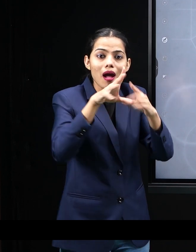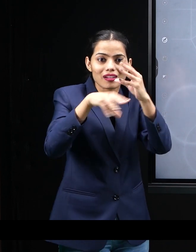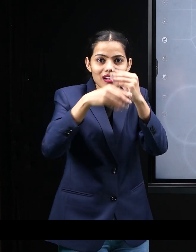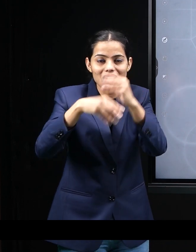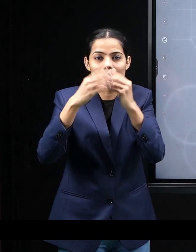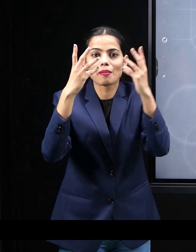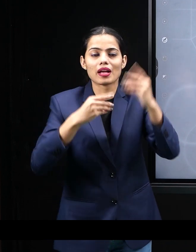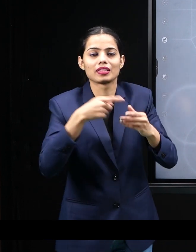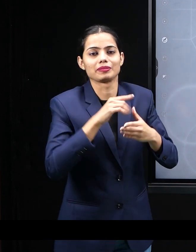ಹೊಂದಿರುತ್ತದೆ.